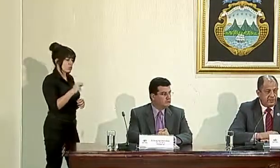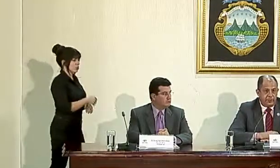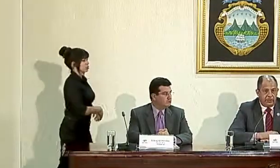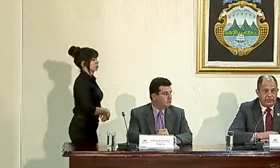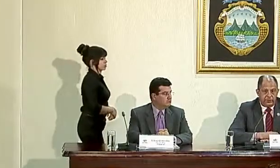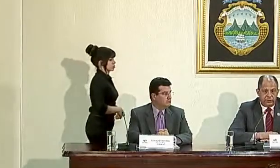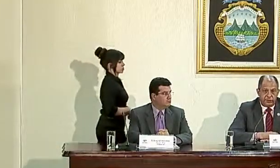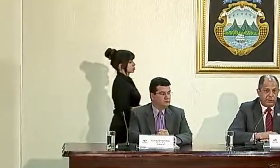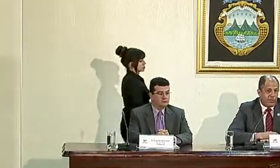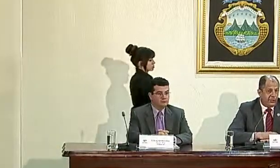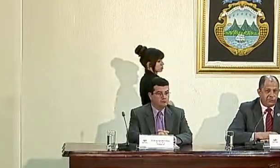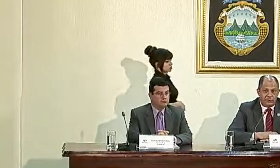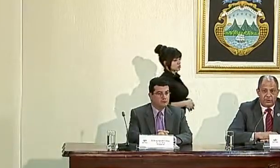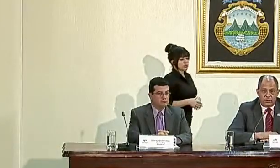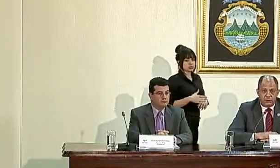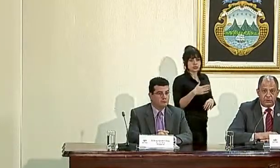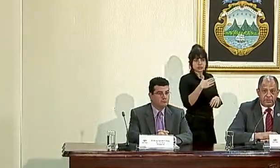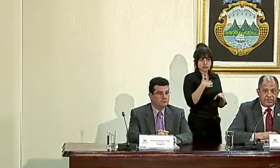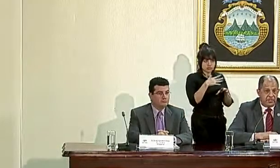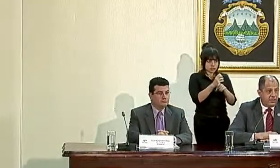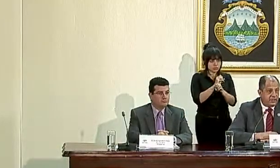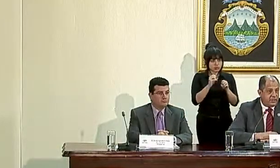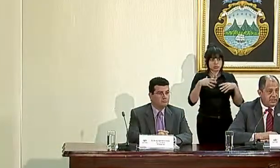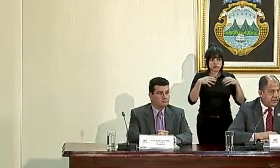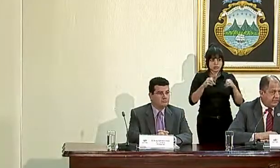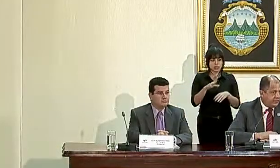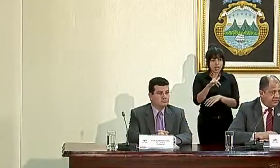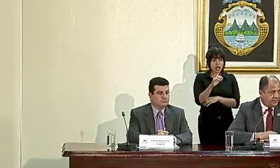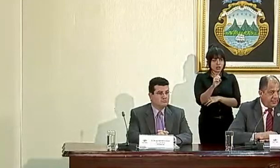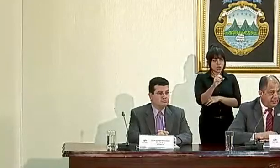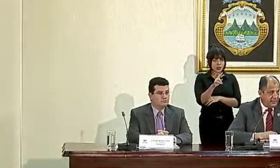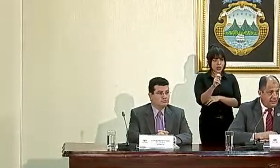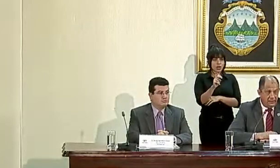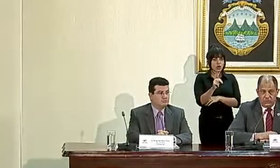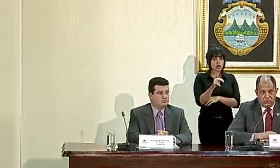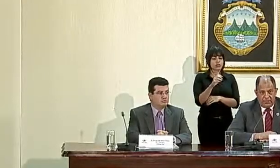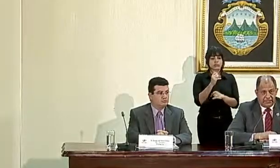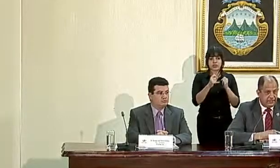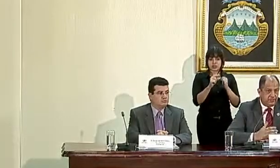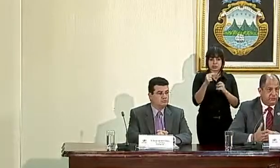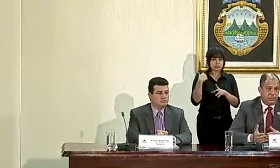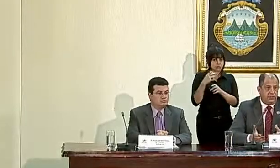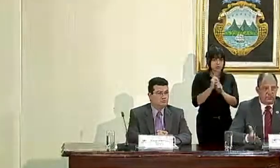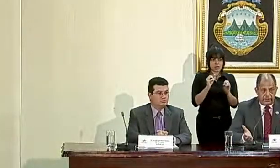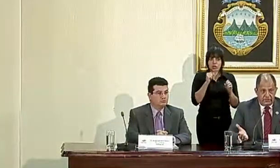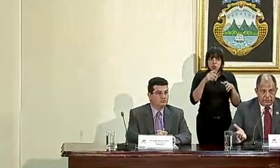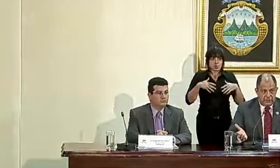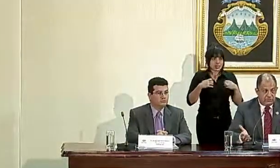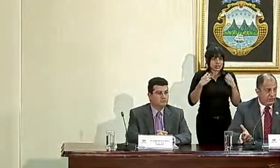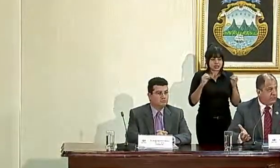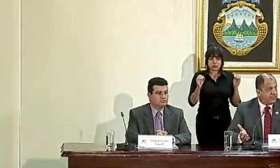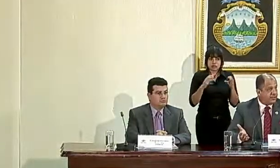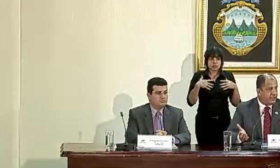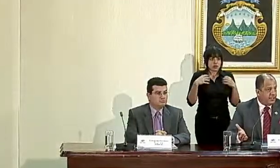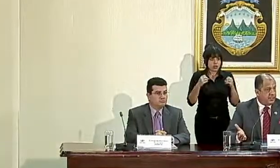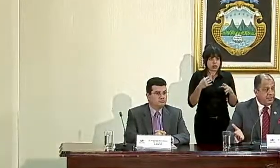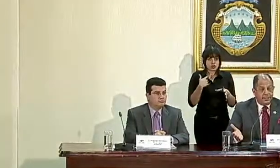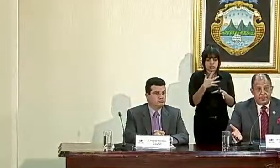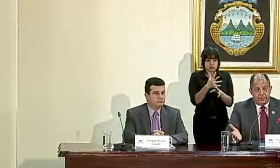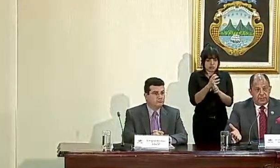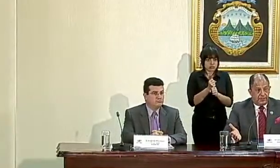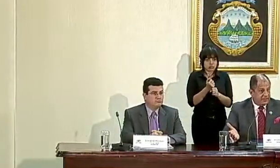Yo no he recibido la renuncia de don Carlos Obregón, lo he señalado así desde el fin de semana. No existe una renuncia de don Carlos Obregón